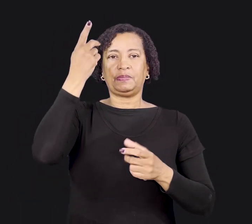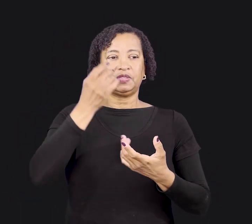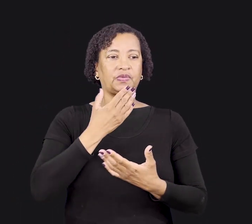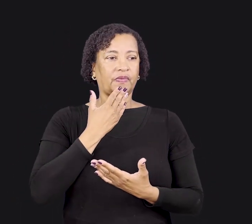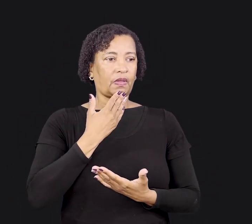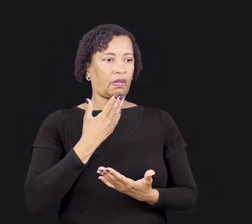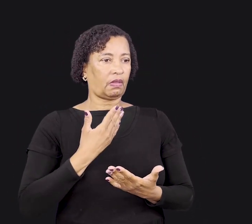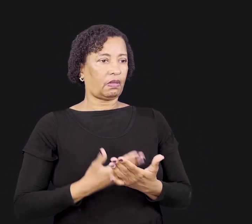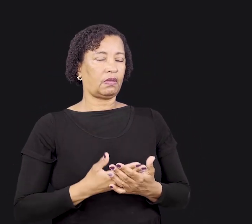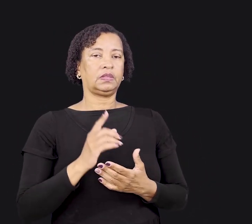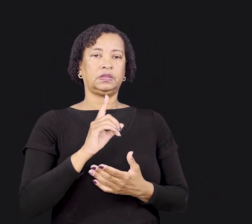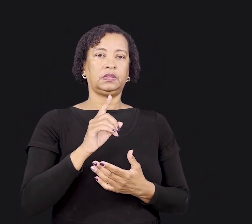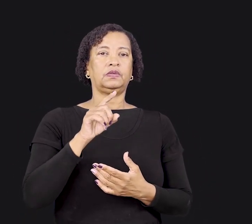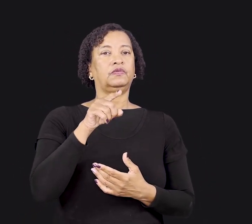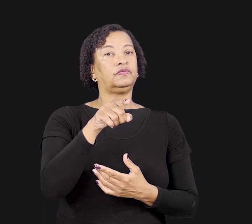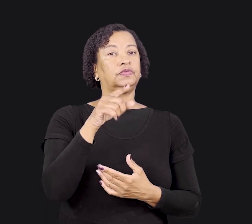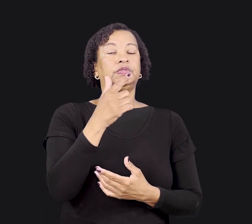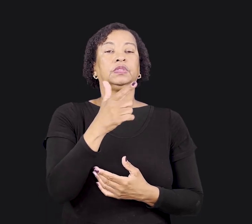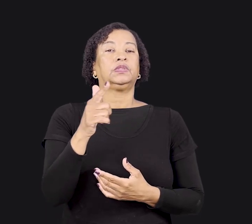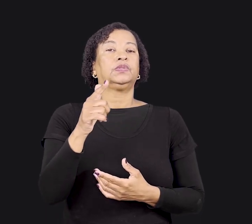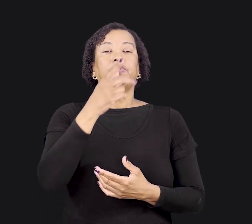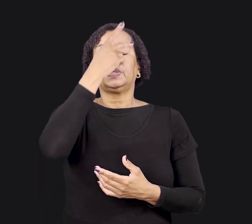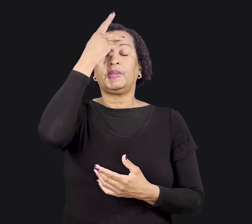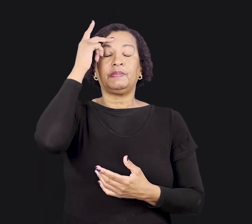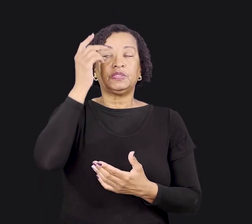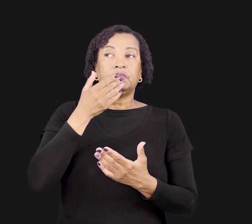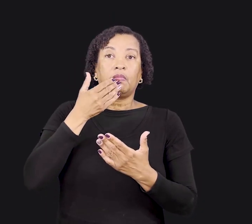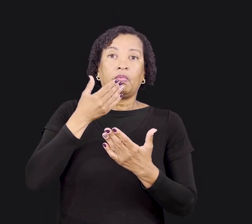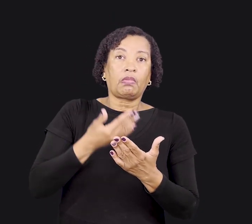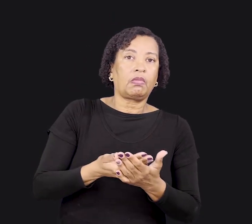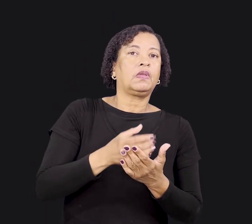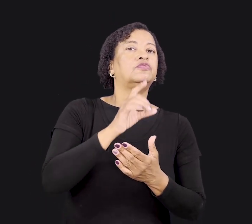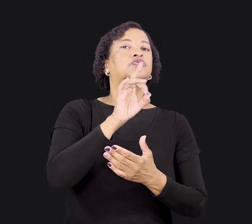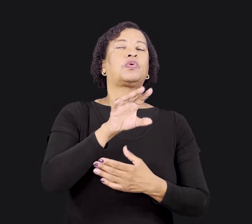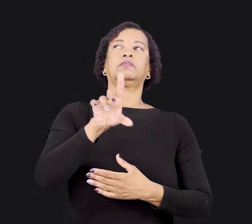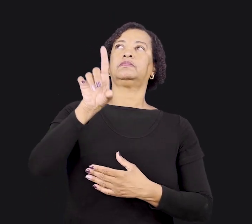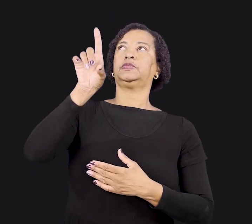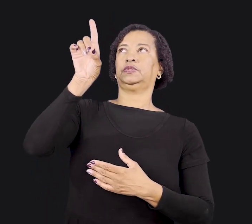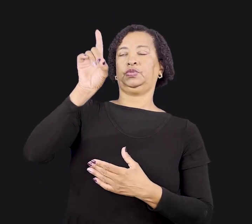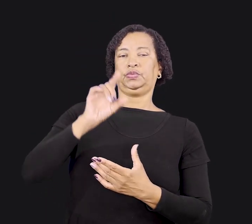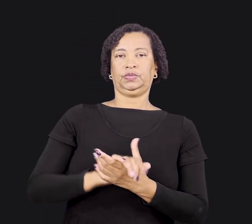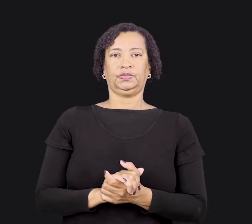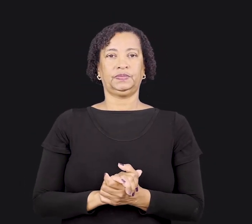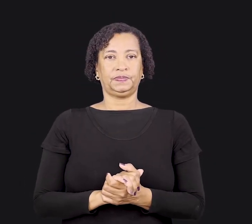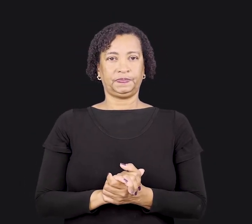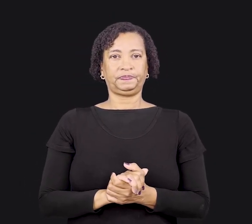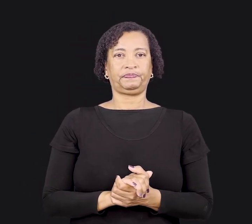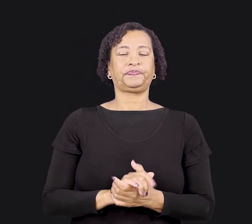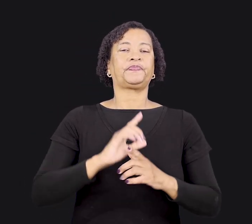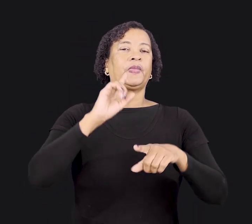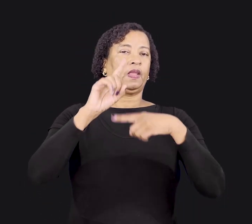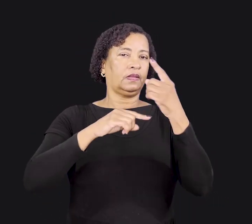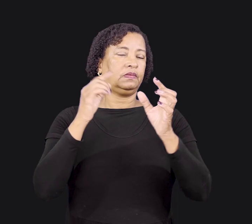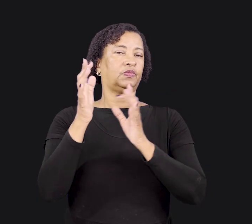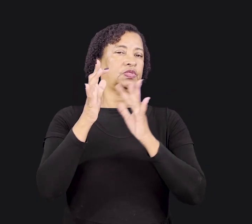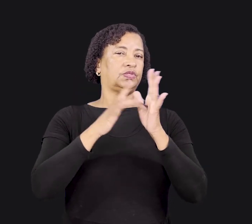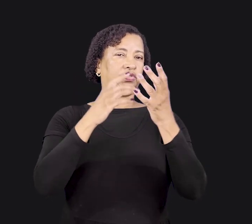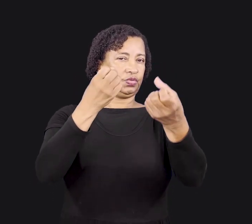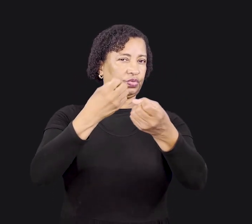ninguém. Você não tem ninguém mais para impressionar além de Deus. Depois que Jesus nos ensinou